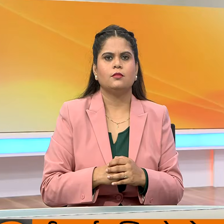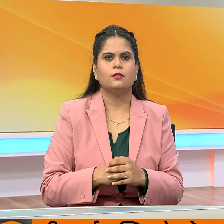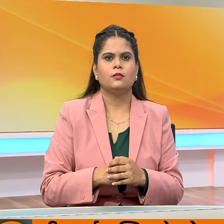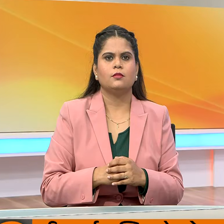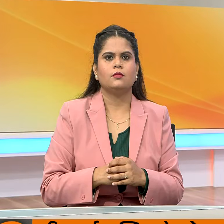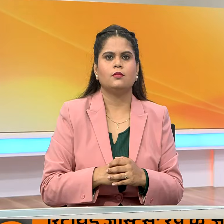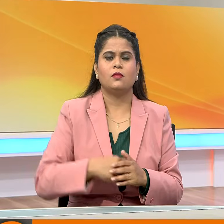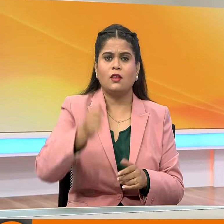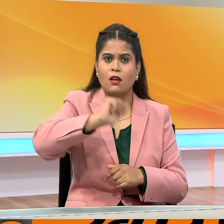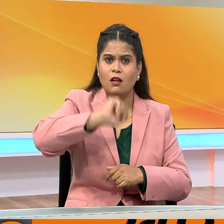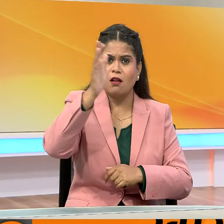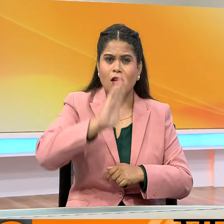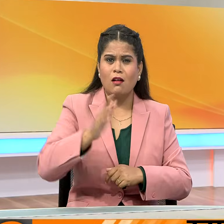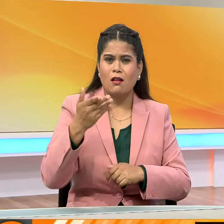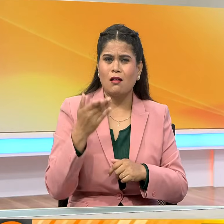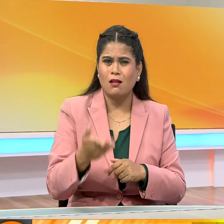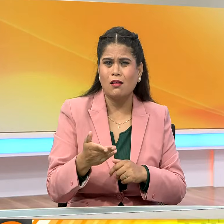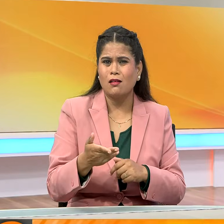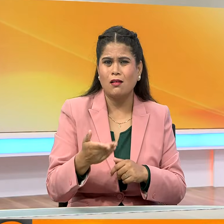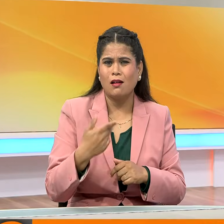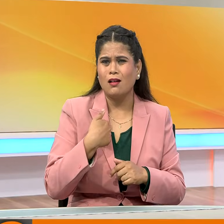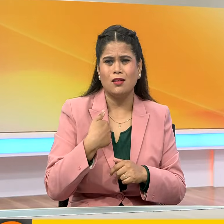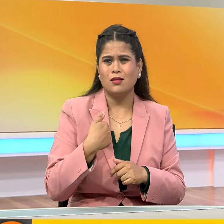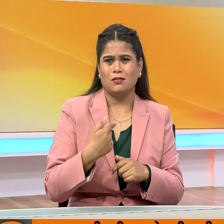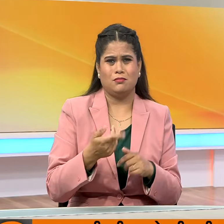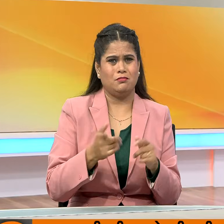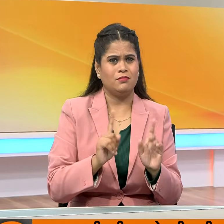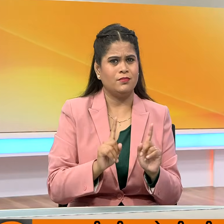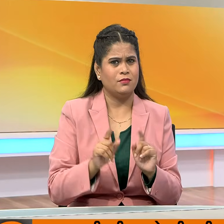और देश विरोधी फैसला लिया है।